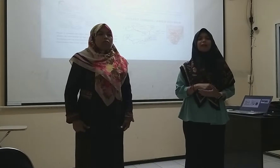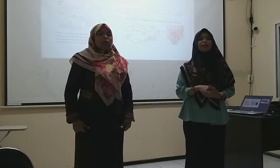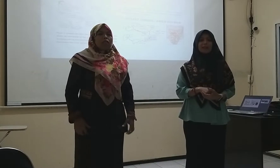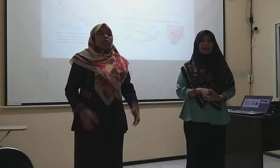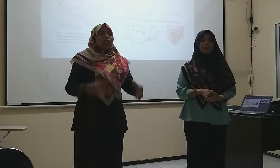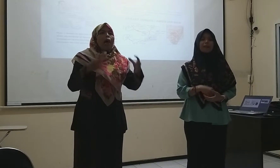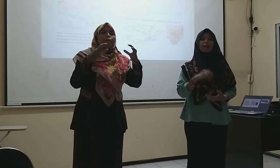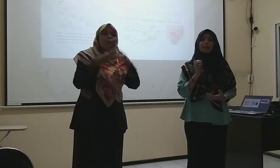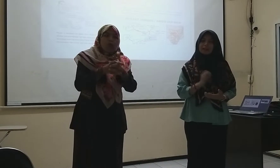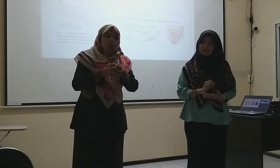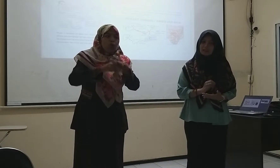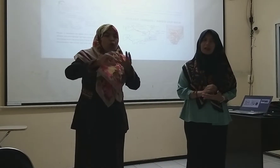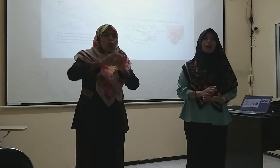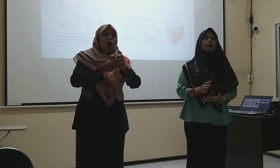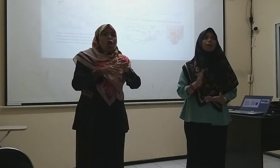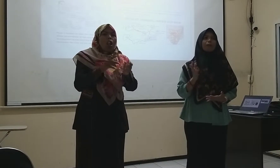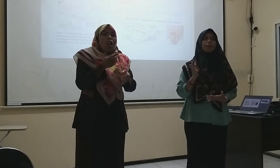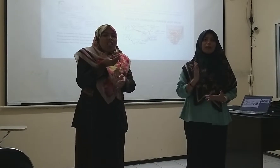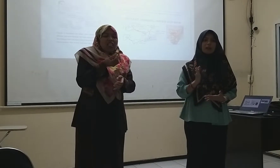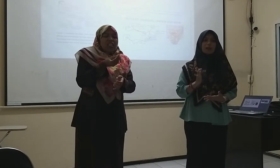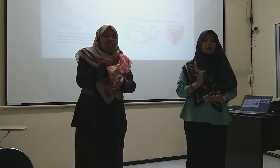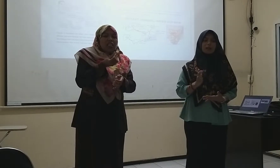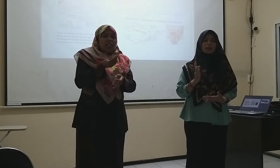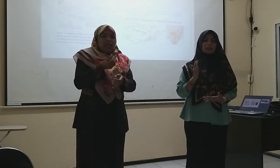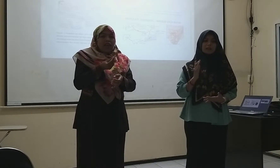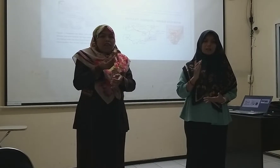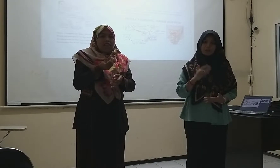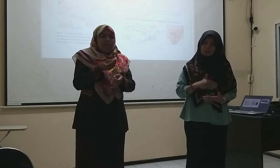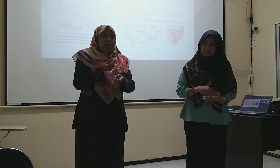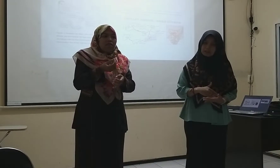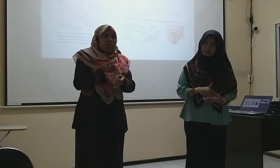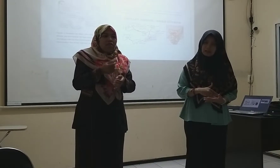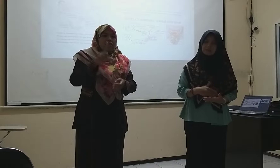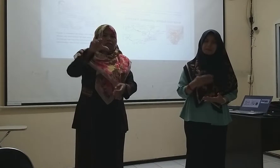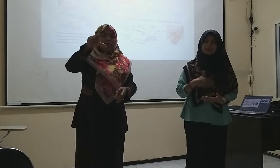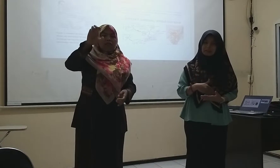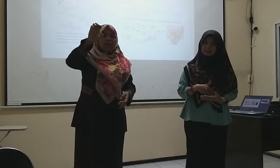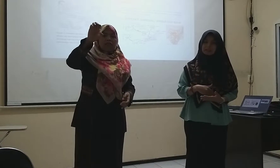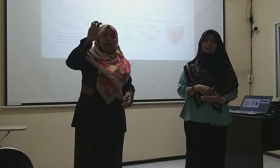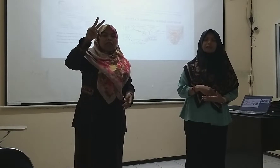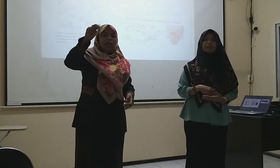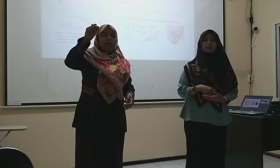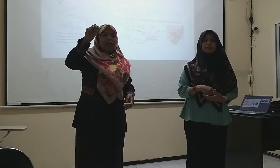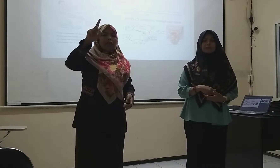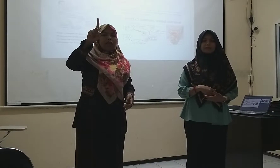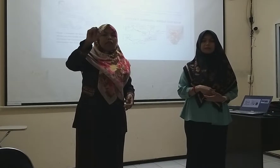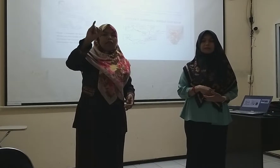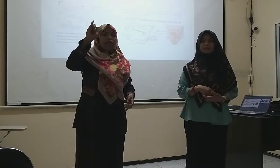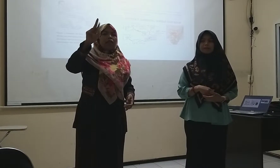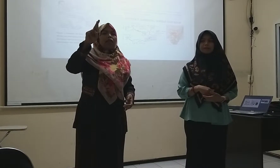campur dengan darah, berlendir, kemudian campur dengan darah, berlendir.